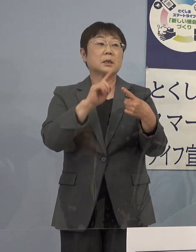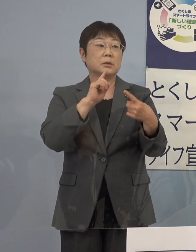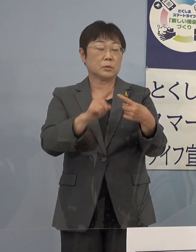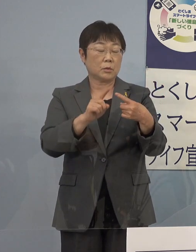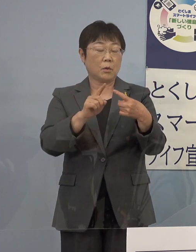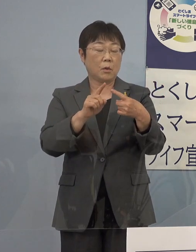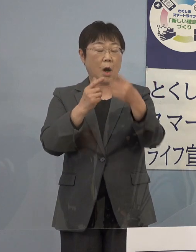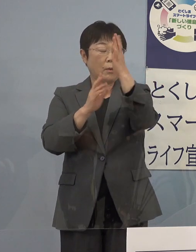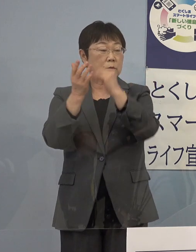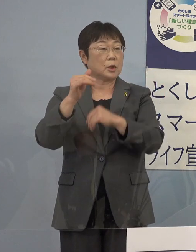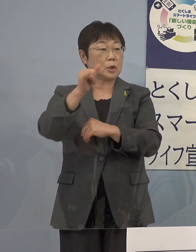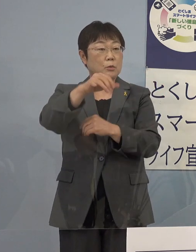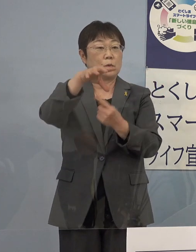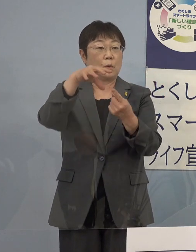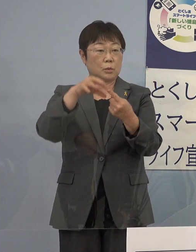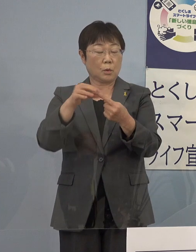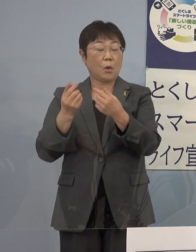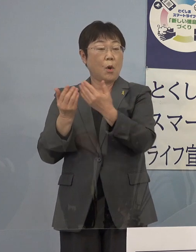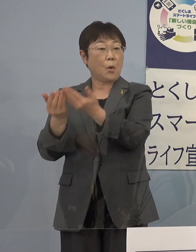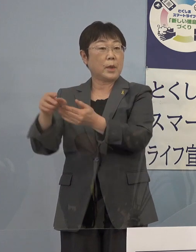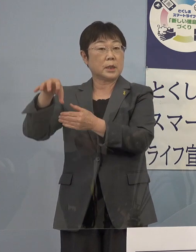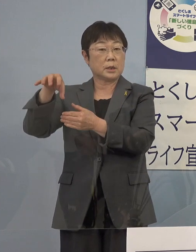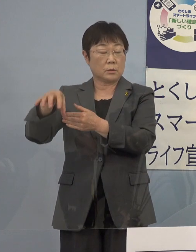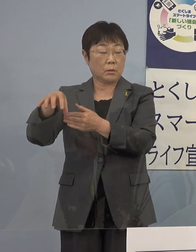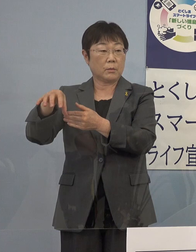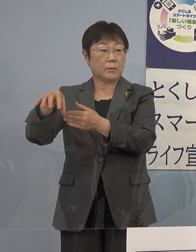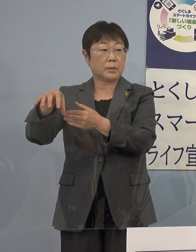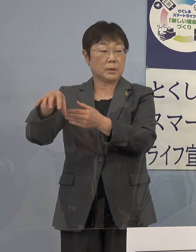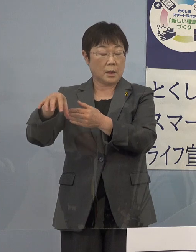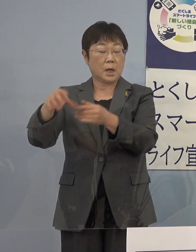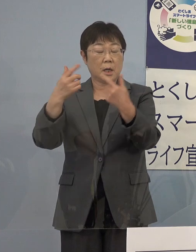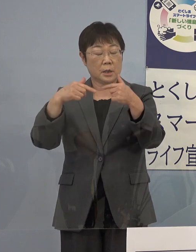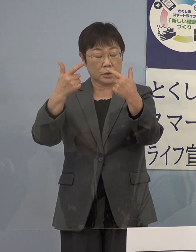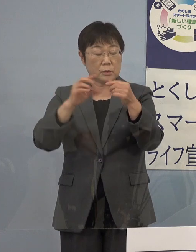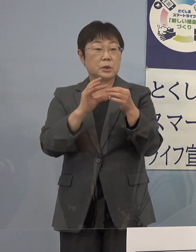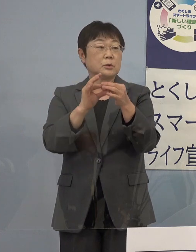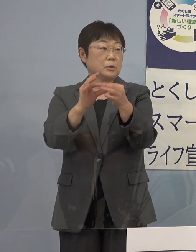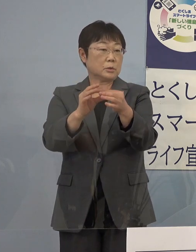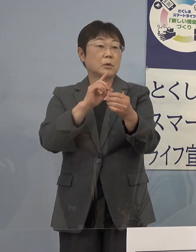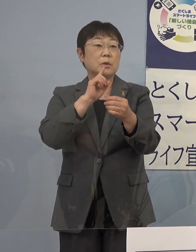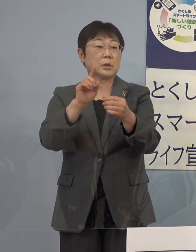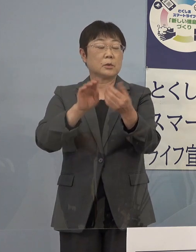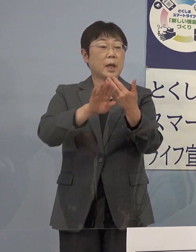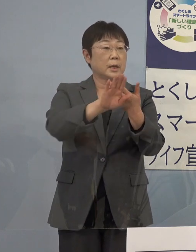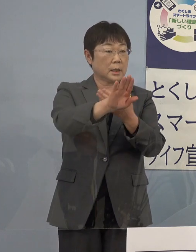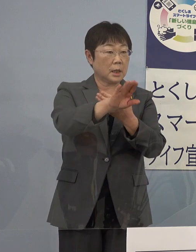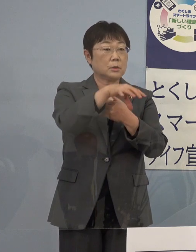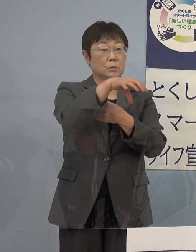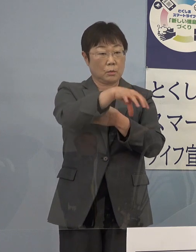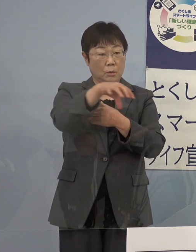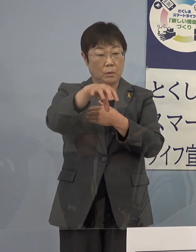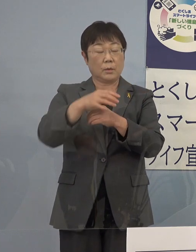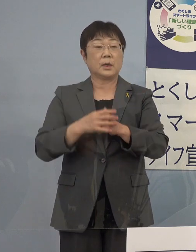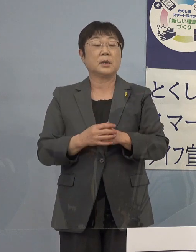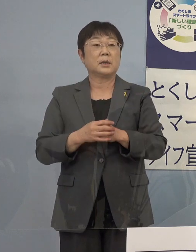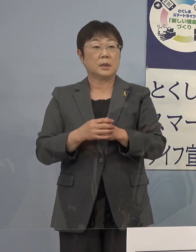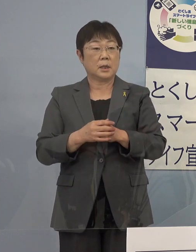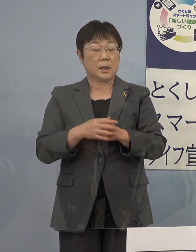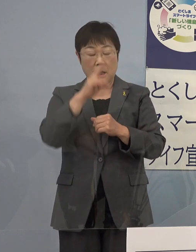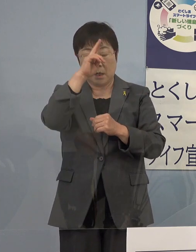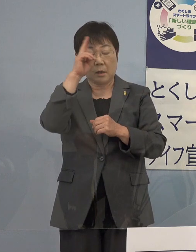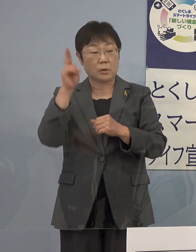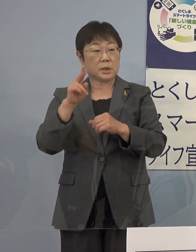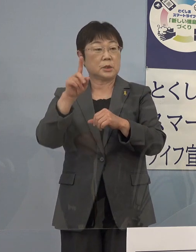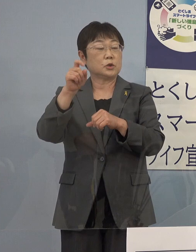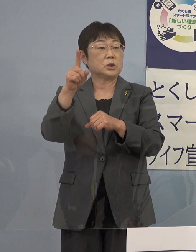アードリ空港と南海フェリーの徳島港は終日と申し上げましたが、それ以外のところは午前